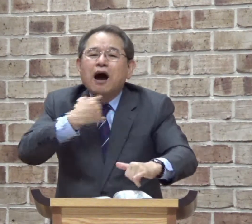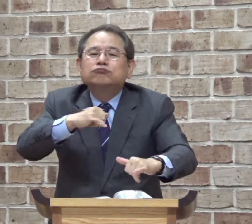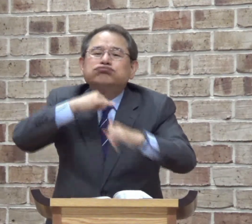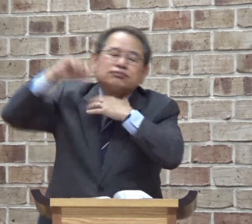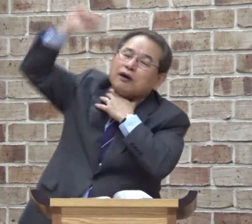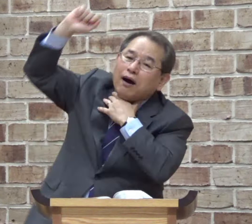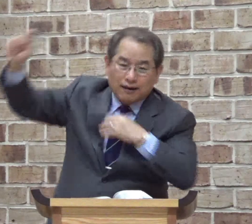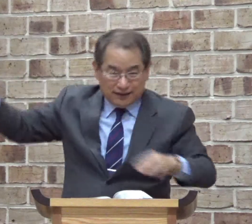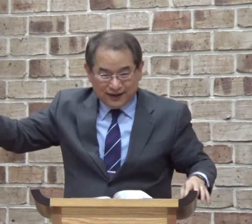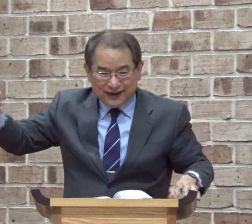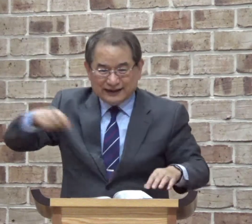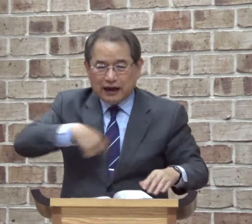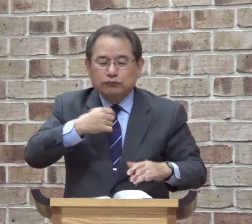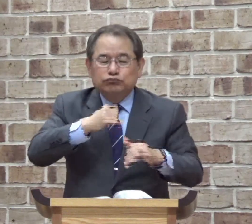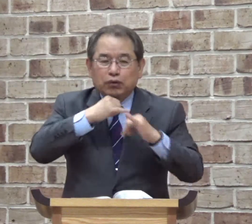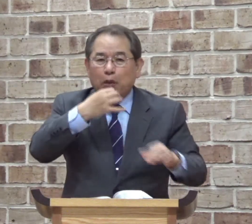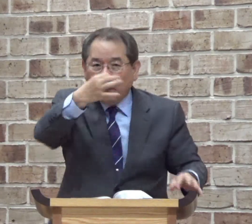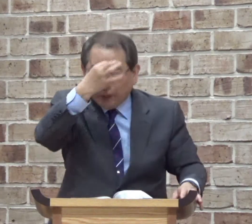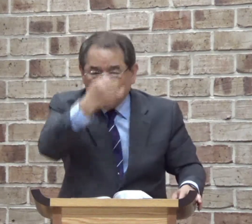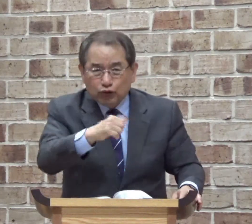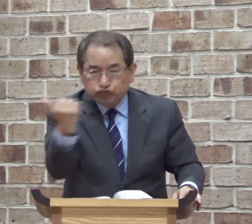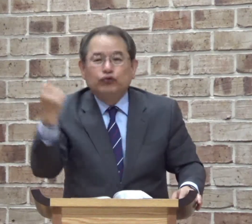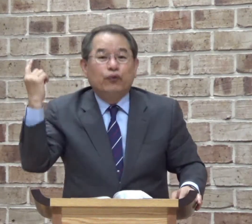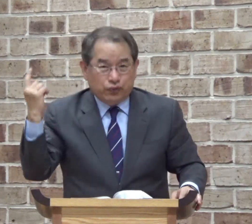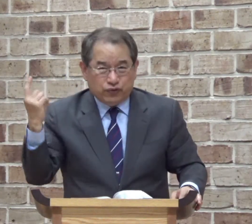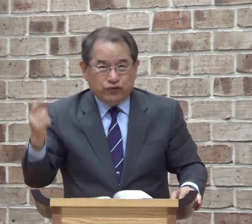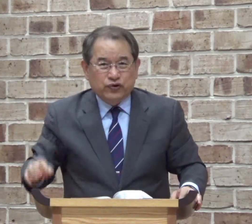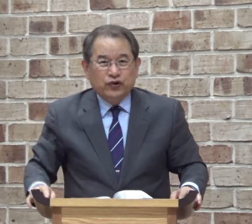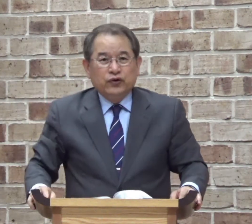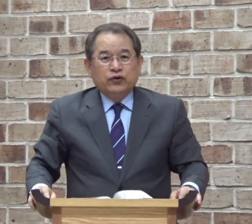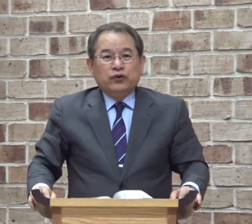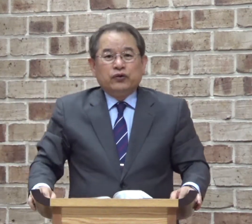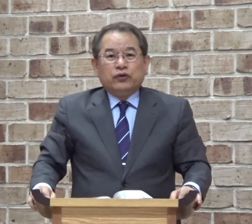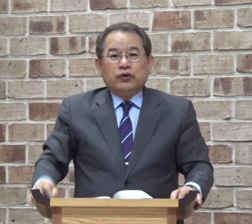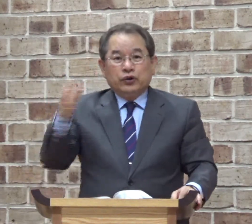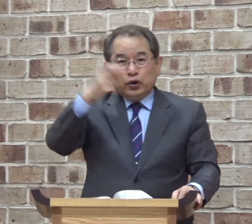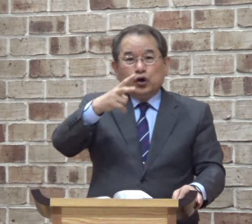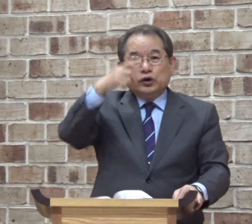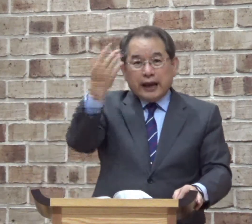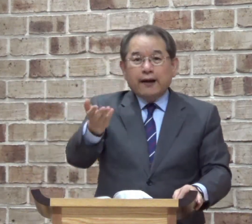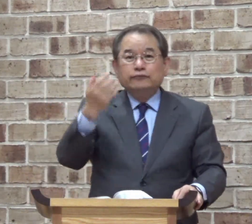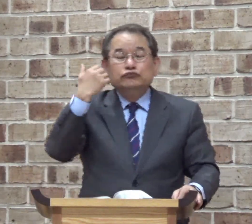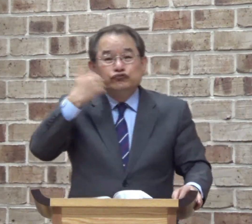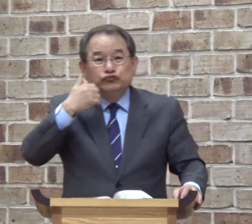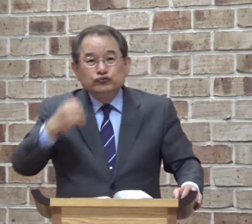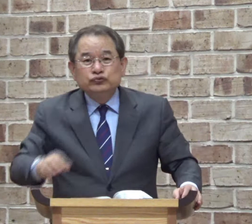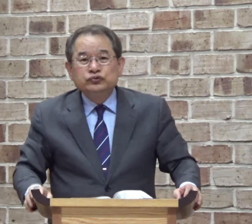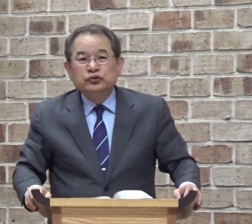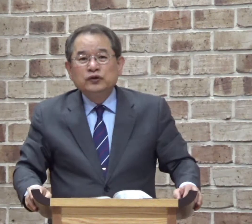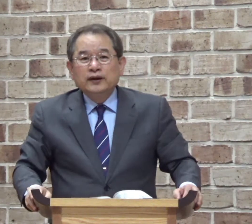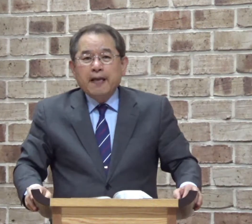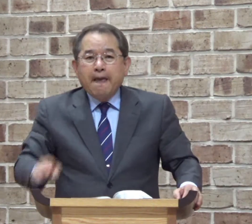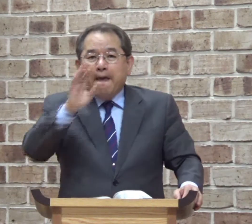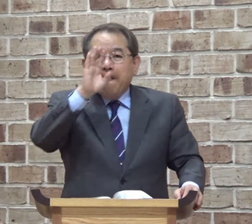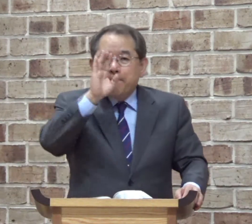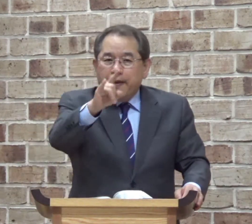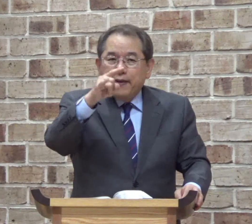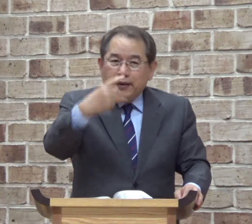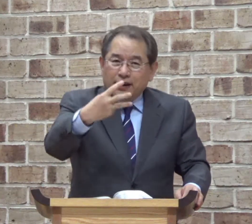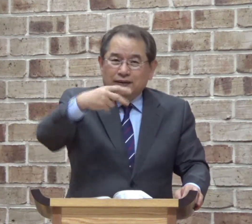목을 걸어 죽이려고 하다가 자기가 죽게 됩니다. 또 교만으로 망한 사람 중에 벨사살 왕,